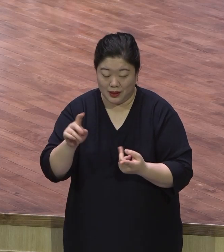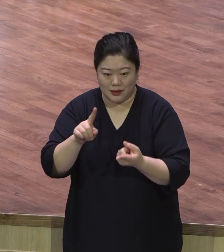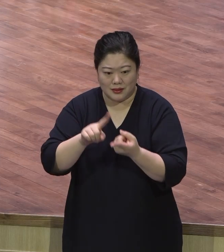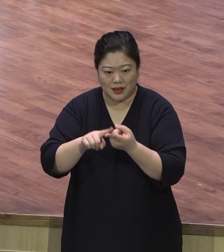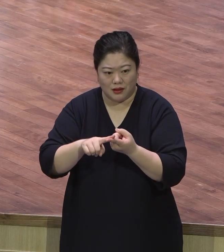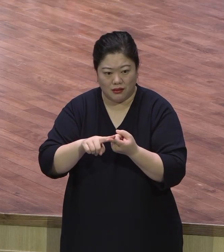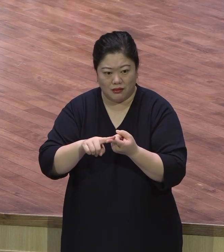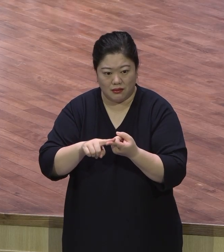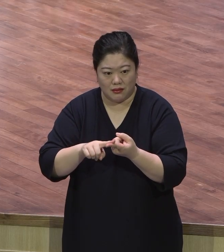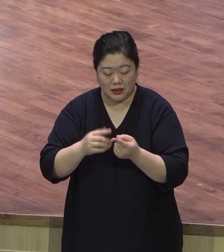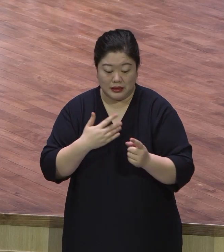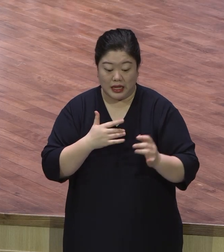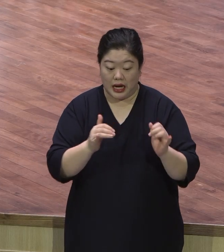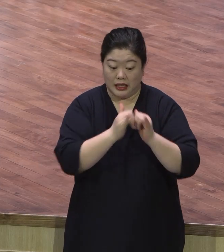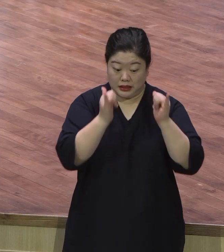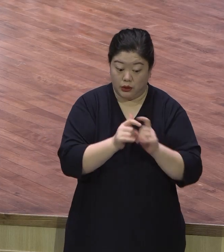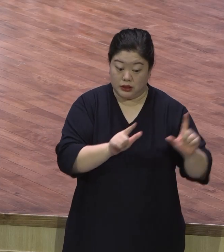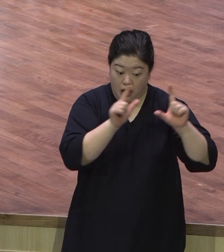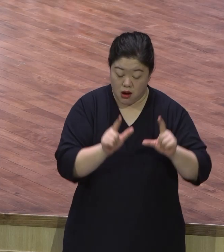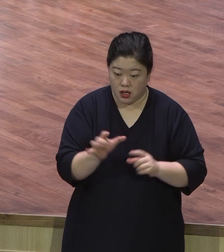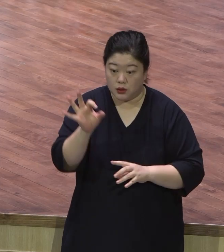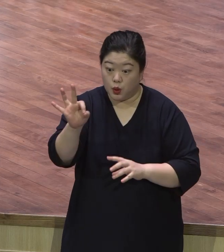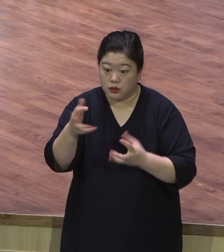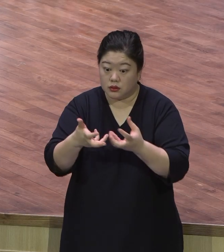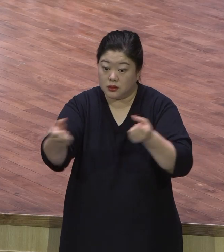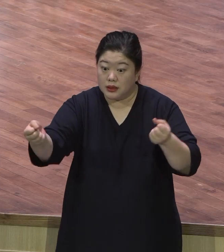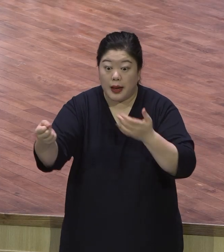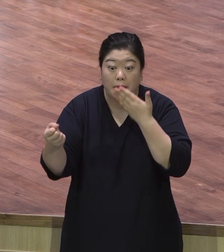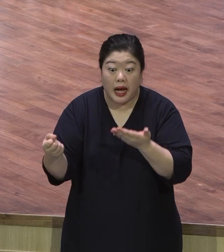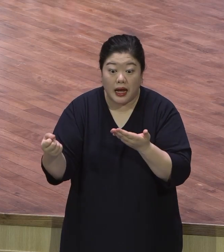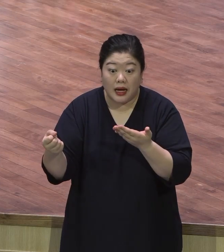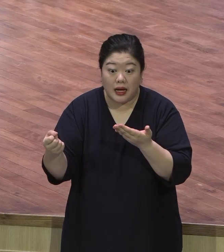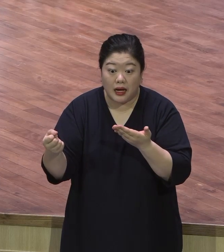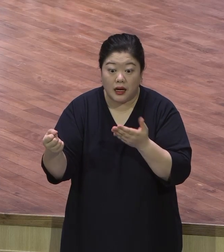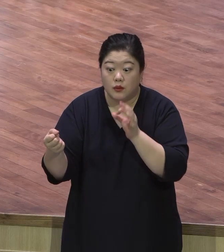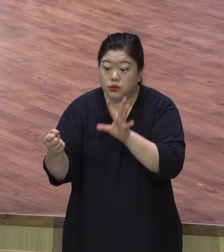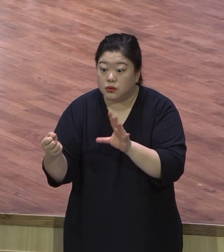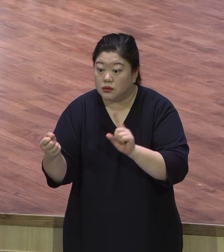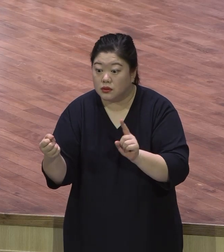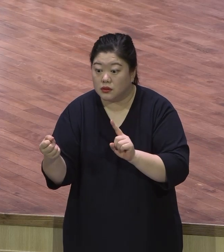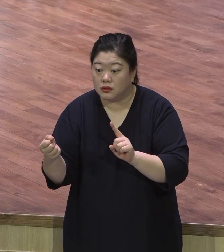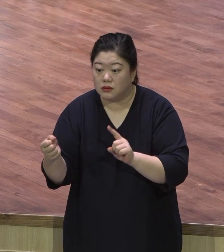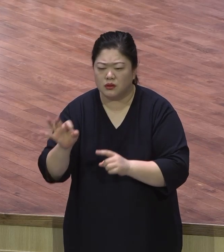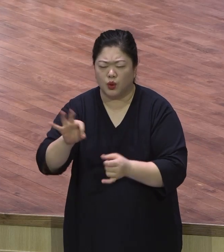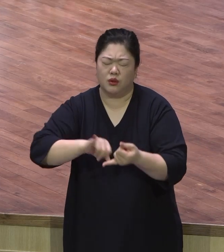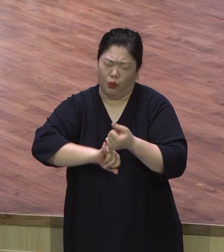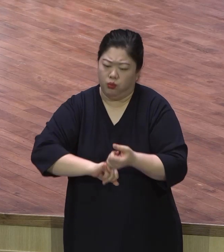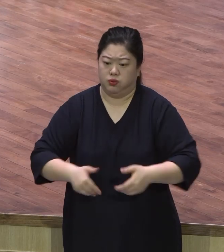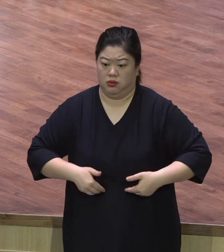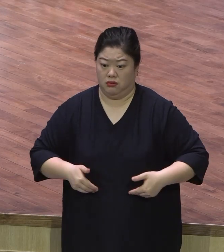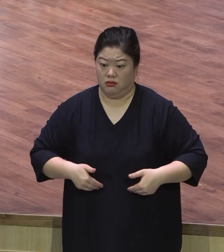생활과 가장 밀접하게 관련이 되어있어요. 이 물질에 대해서 우리가